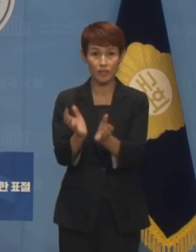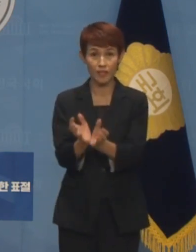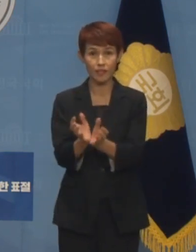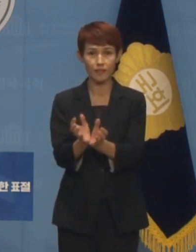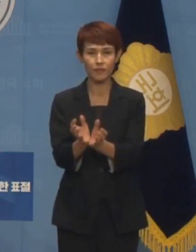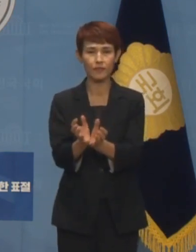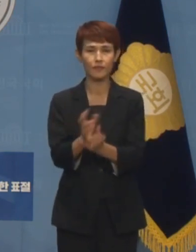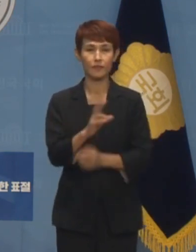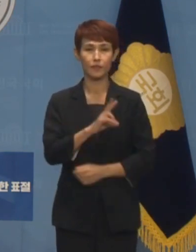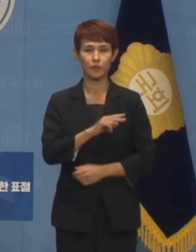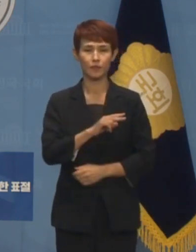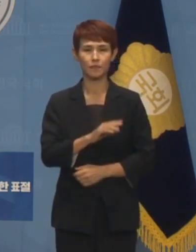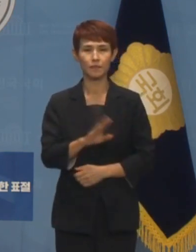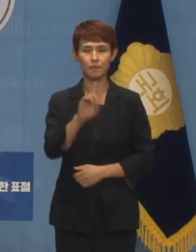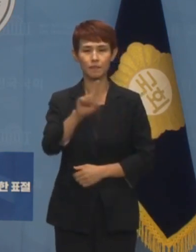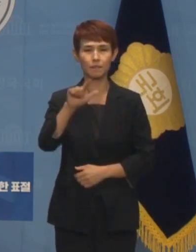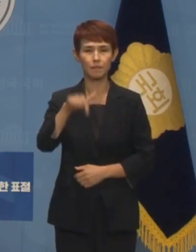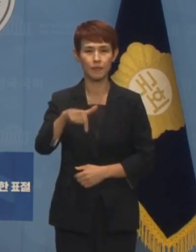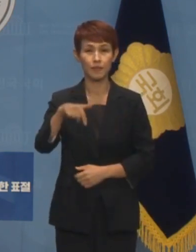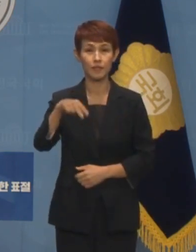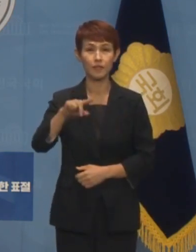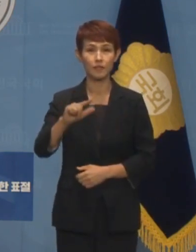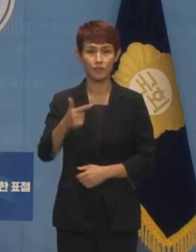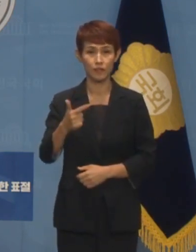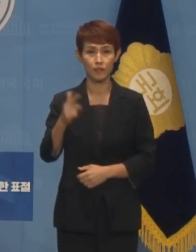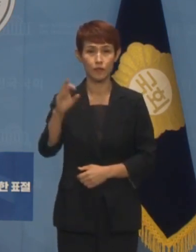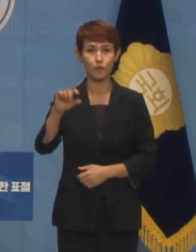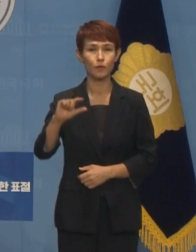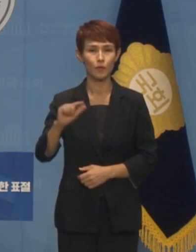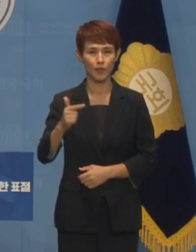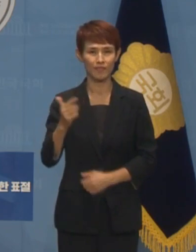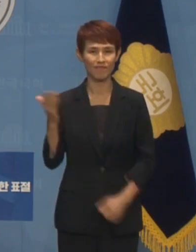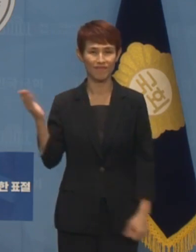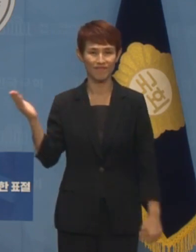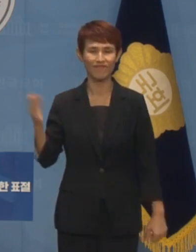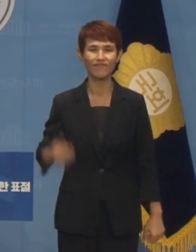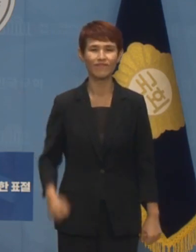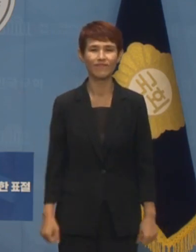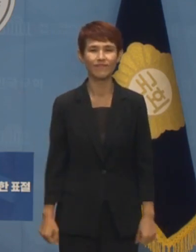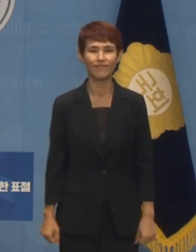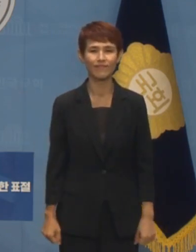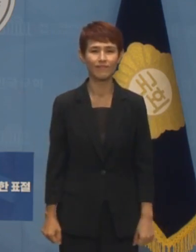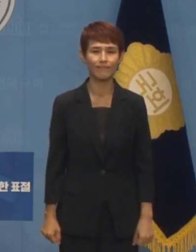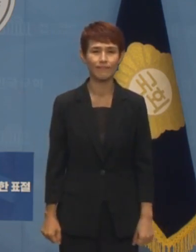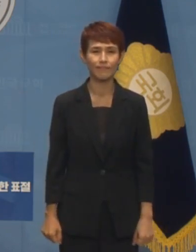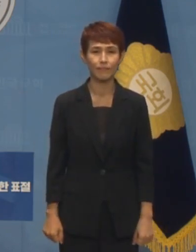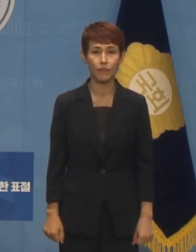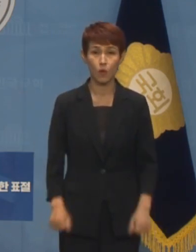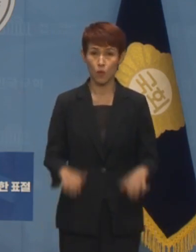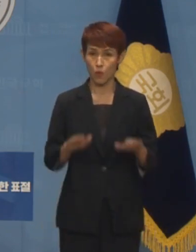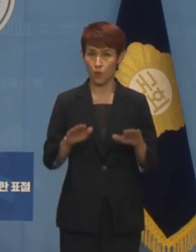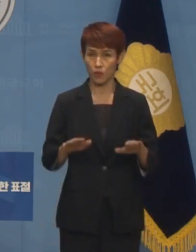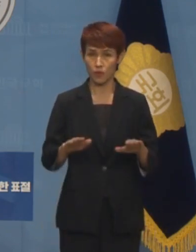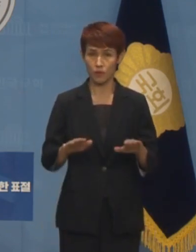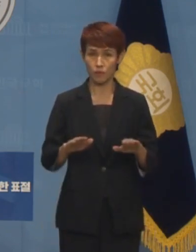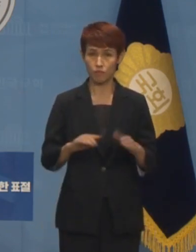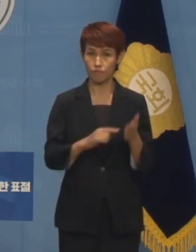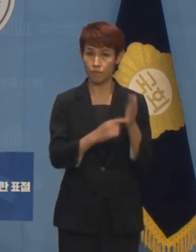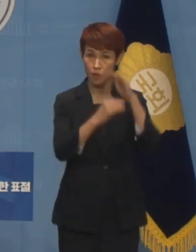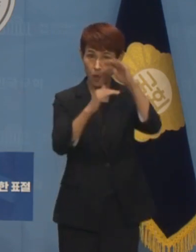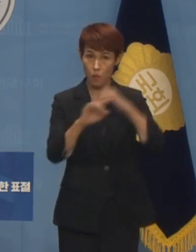더불어민주당 인천 부평구 을 국회의원 박선원입니다. 저는 오늘